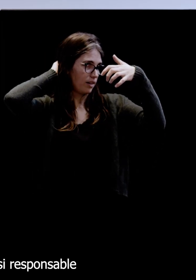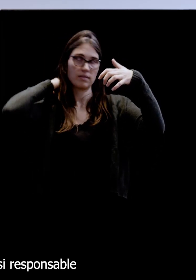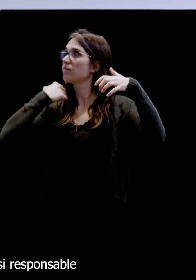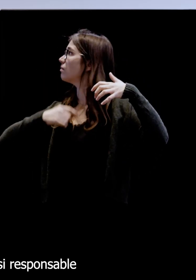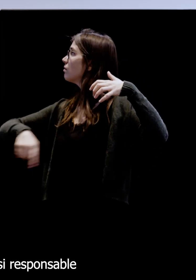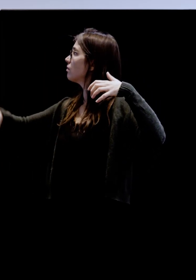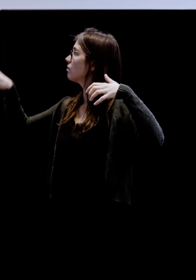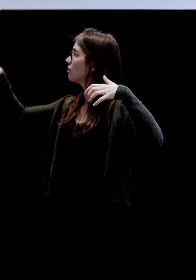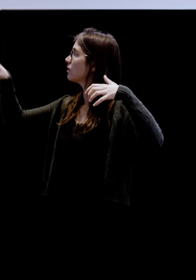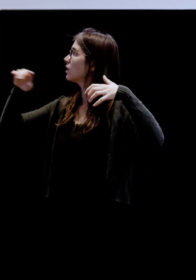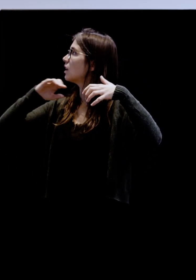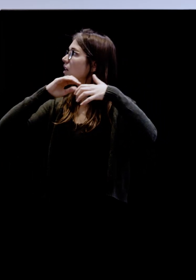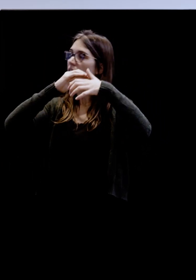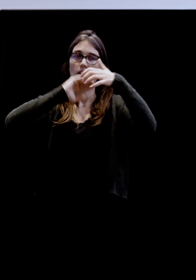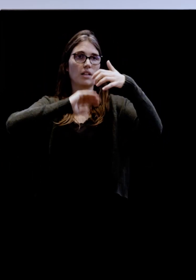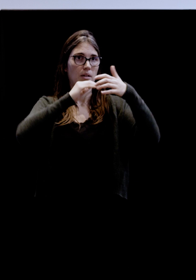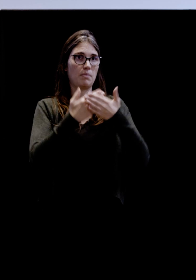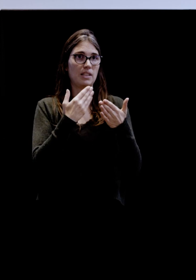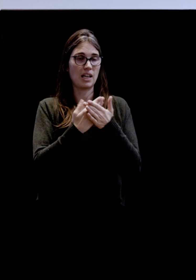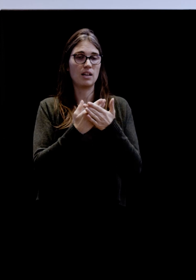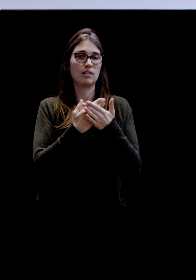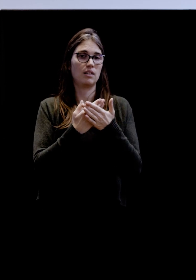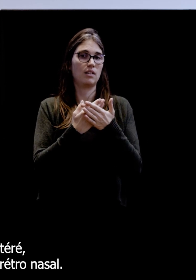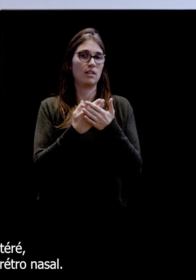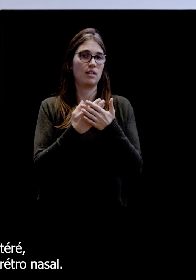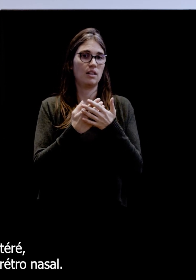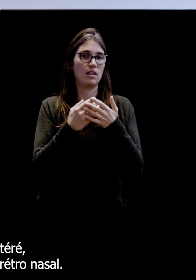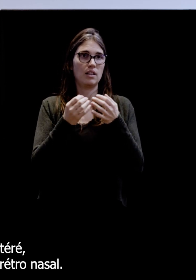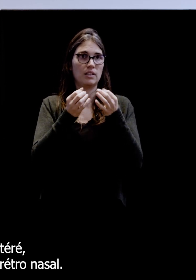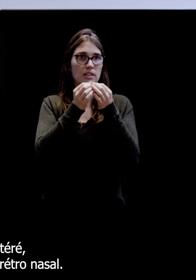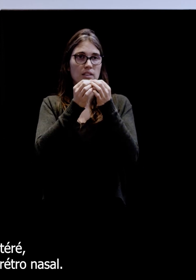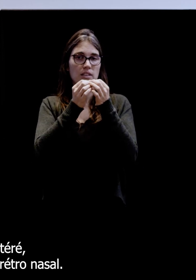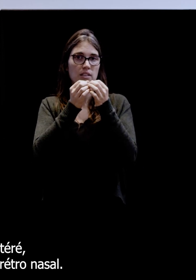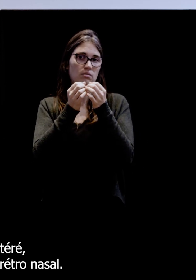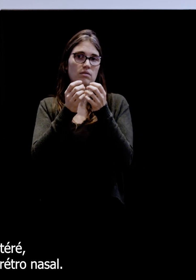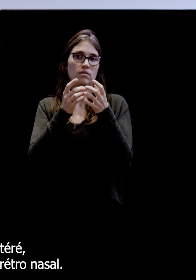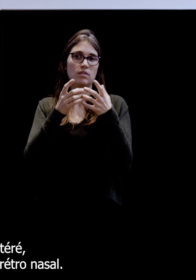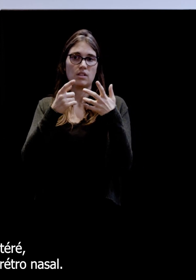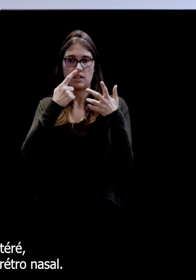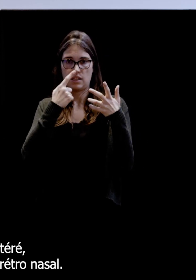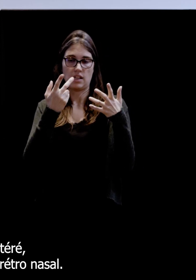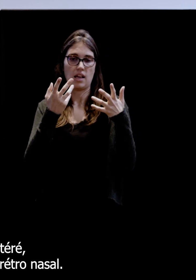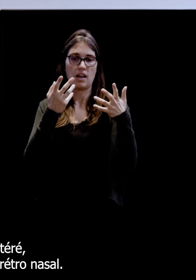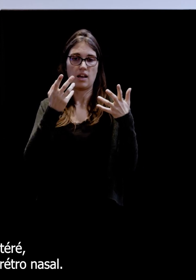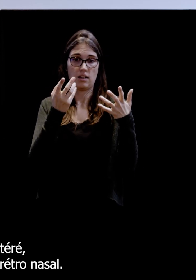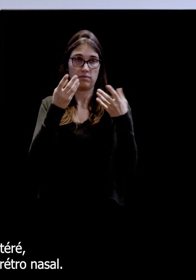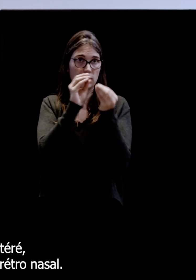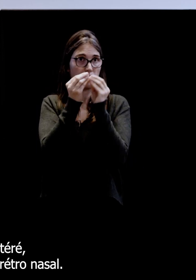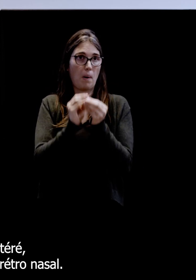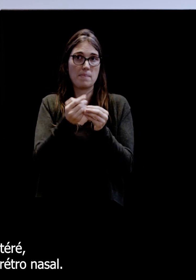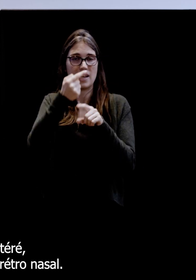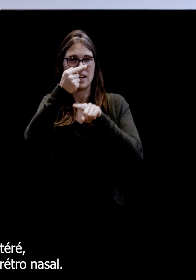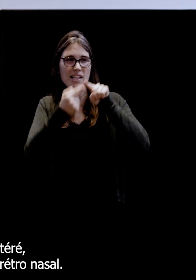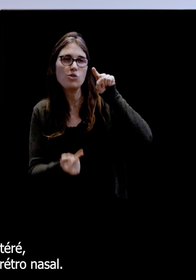est aussi responsable du déficit pubertaire, qui est altéré, les muqueuses nasales,